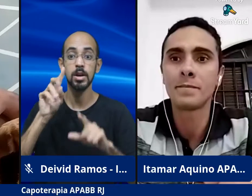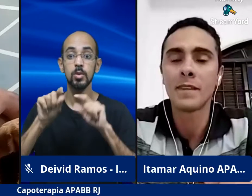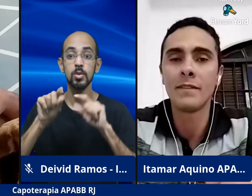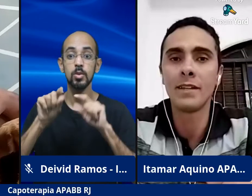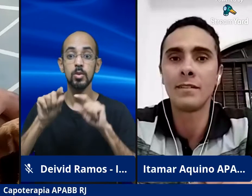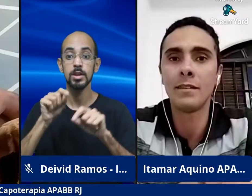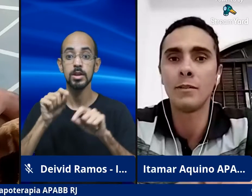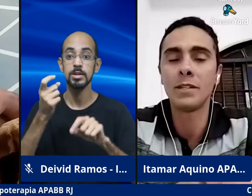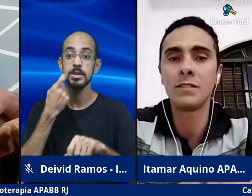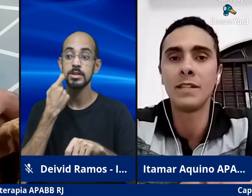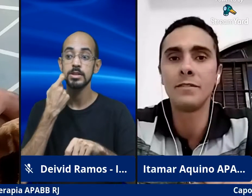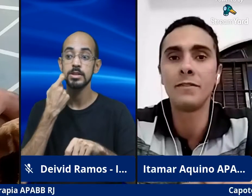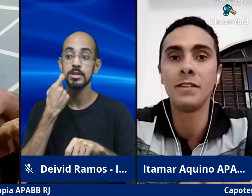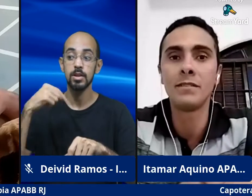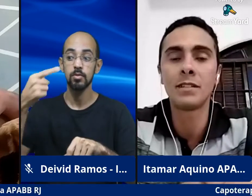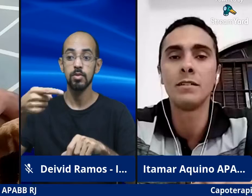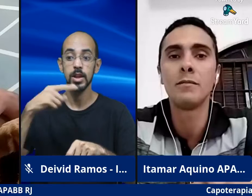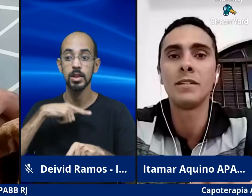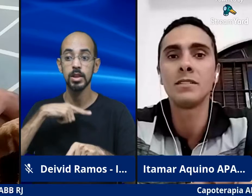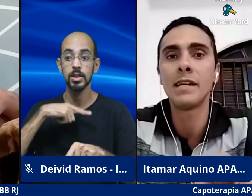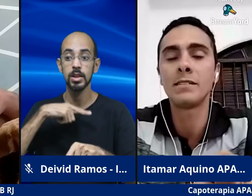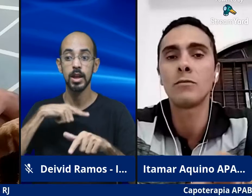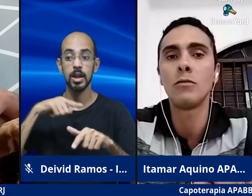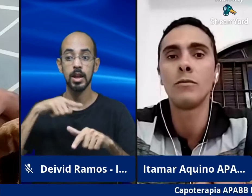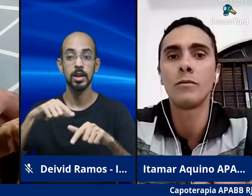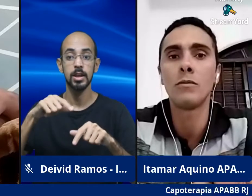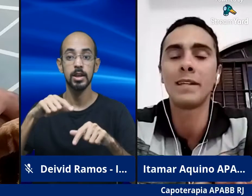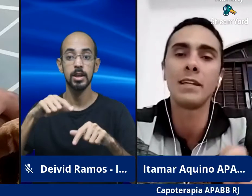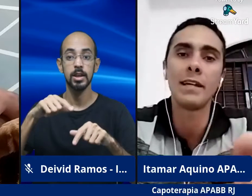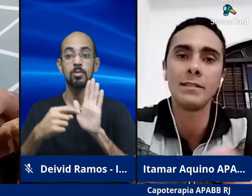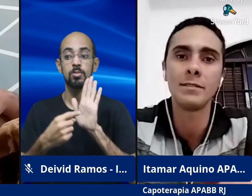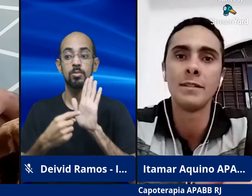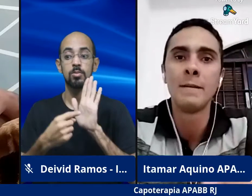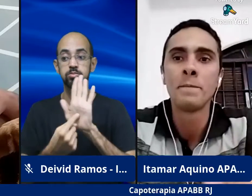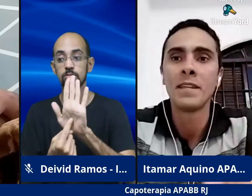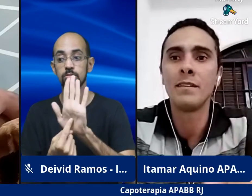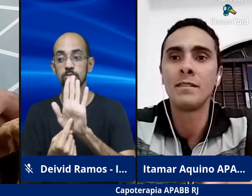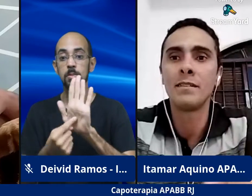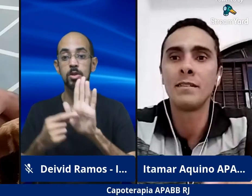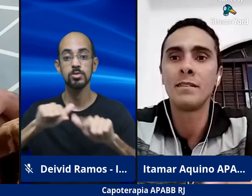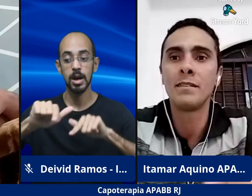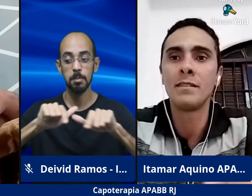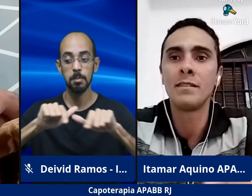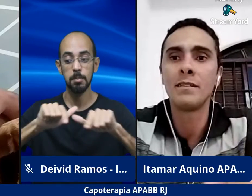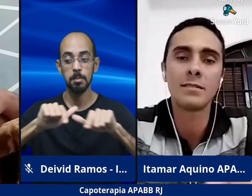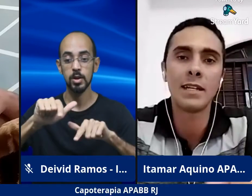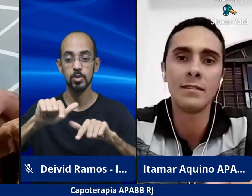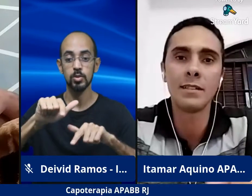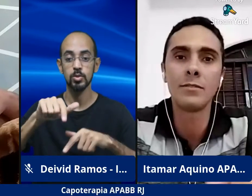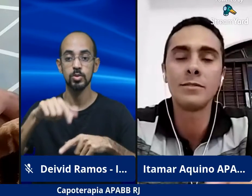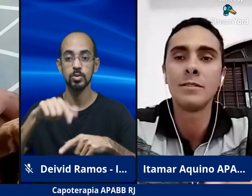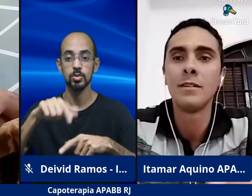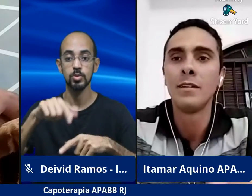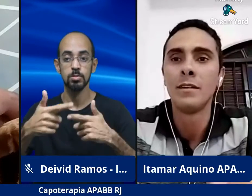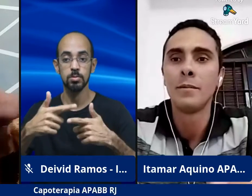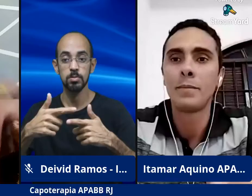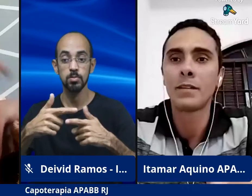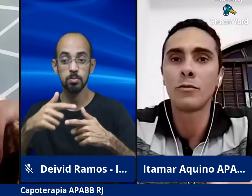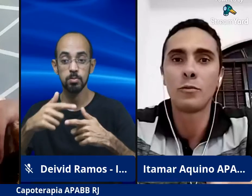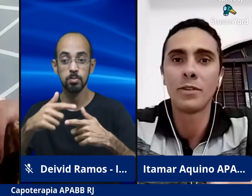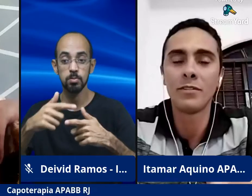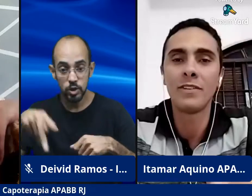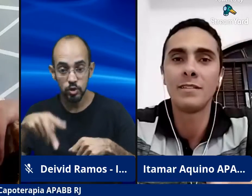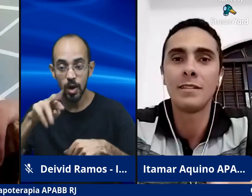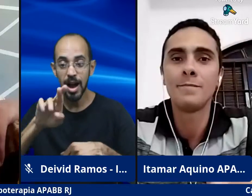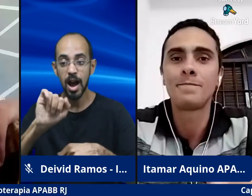também. Vai ser uma atividade física, uma ginástica com materiais reciclados, materiais caseiros, para